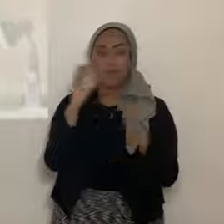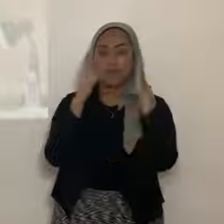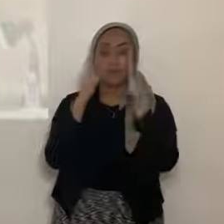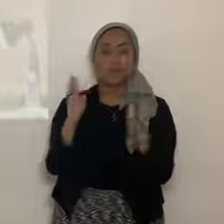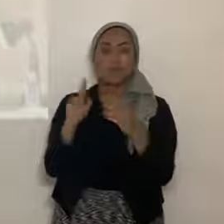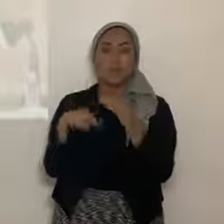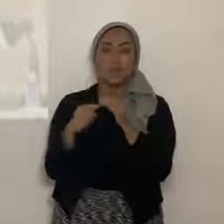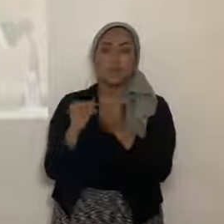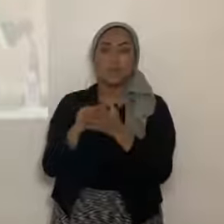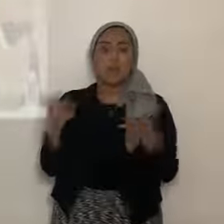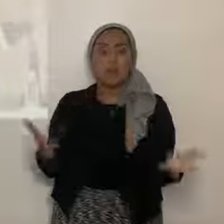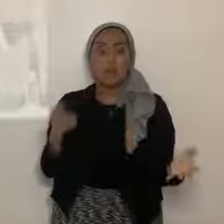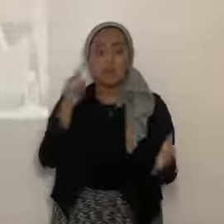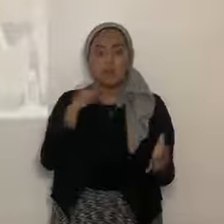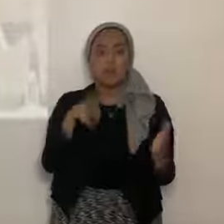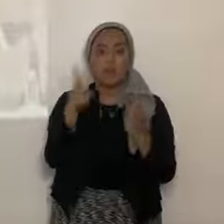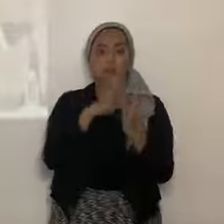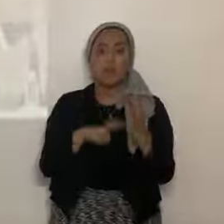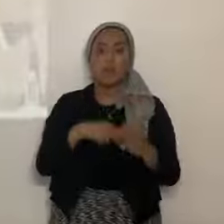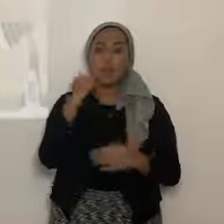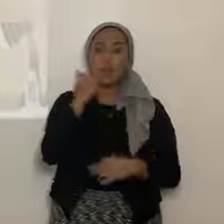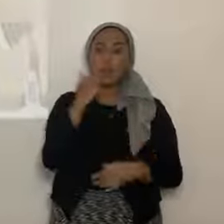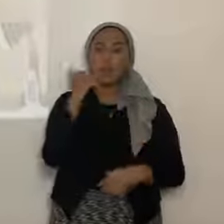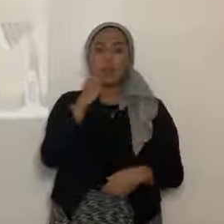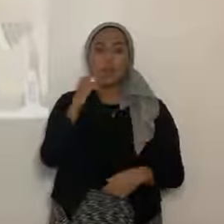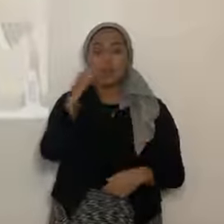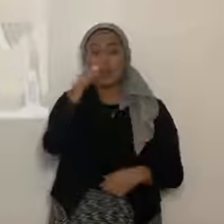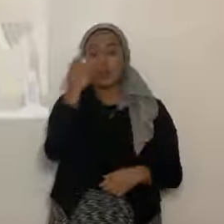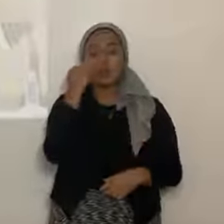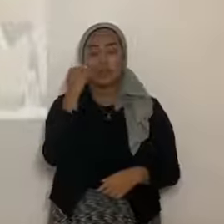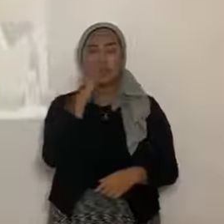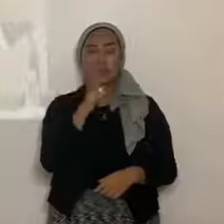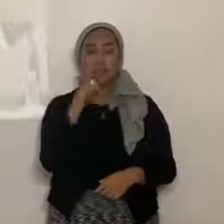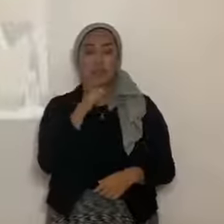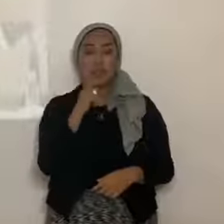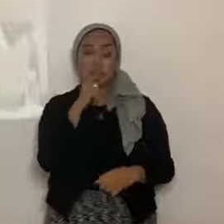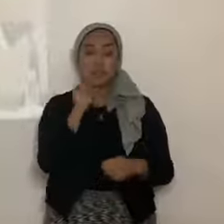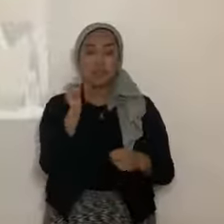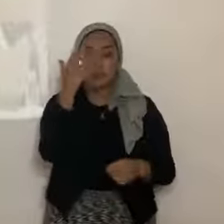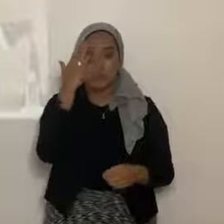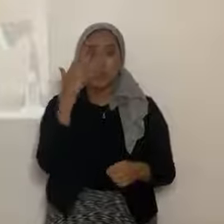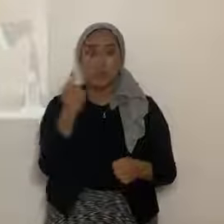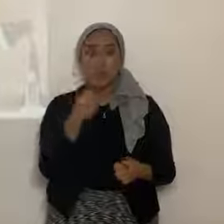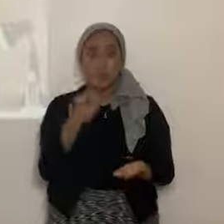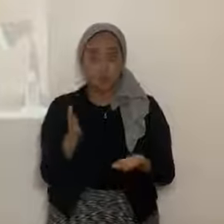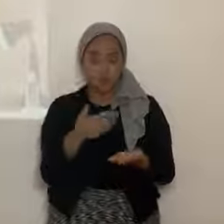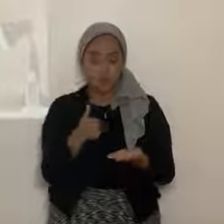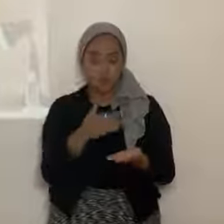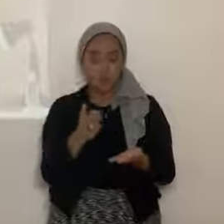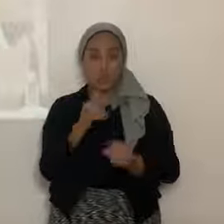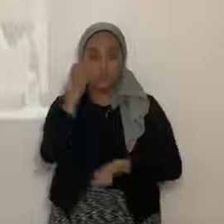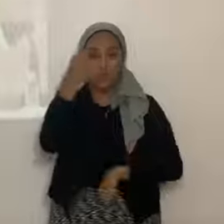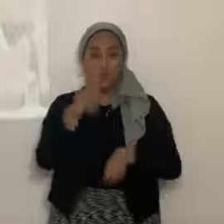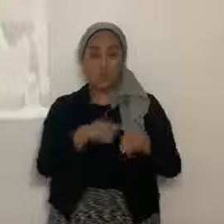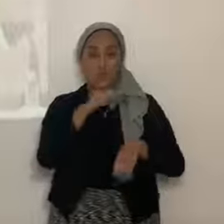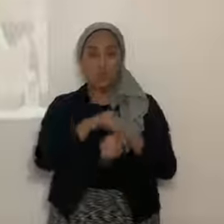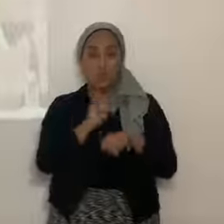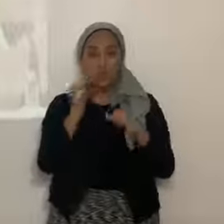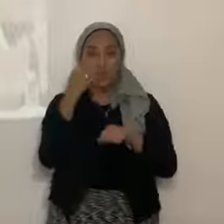Y entonces hay que leerla todos los días, porque si cada día que llega Shabbat, nada más la desempolvas, y es en Shabbat cuando la usas, o